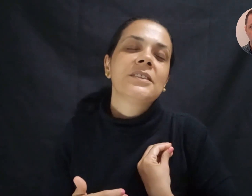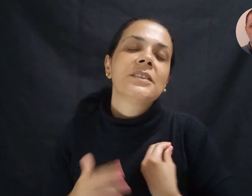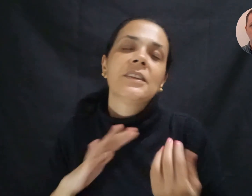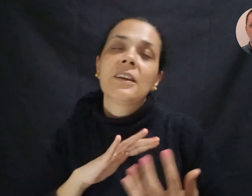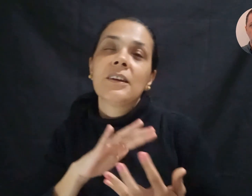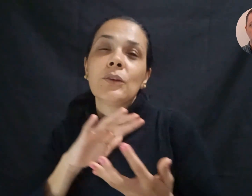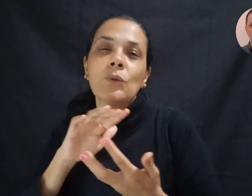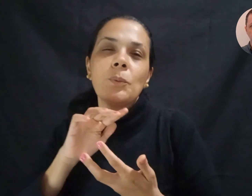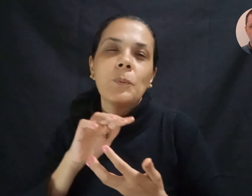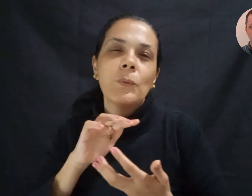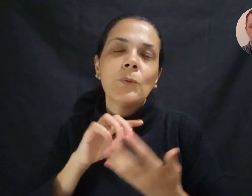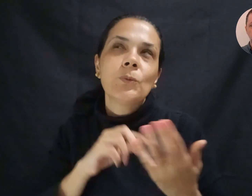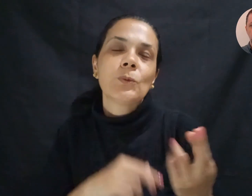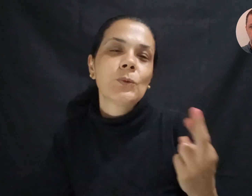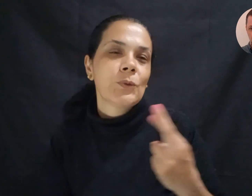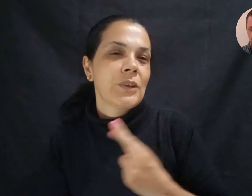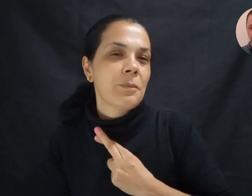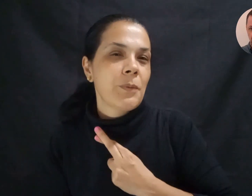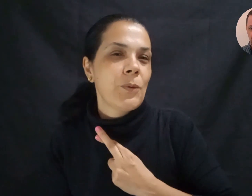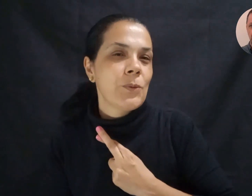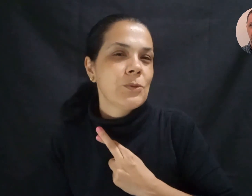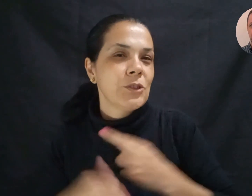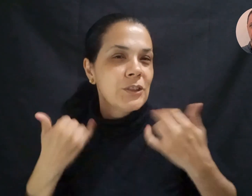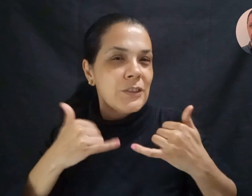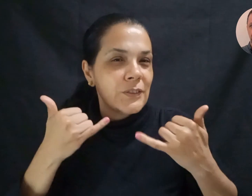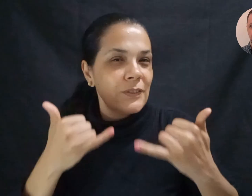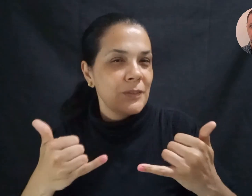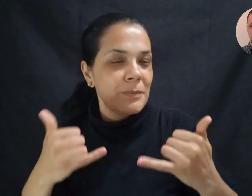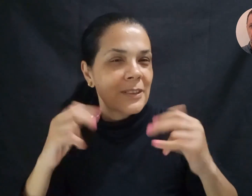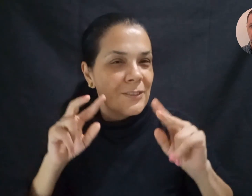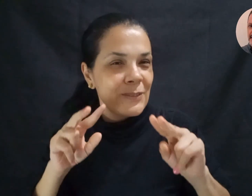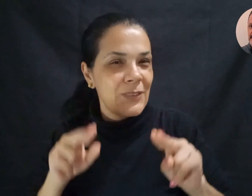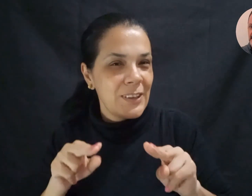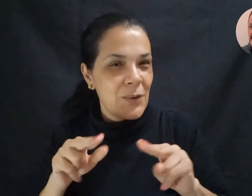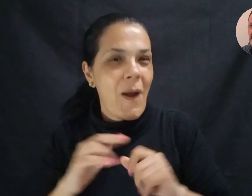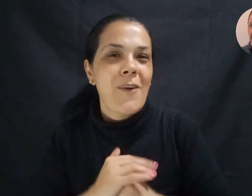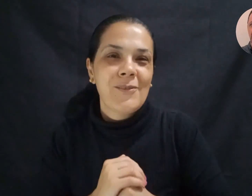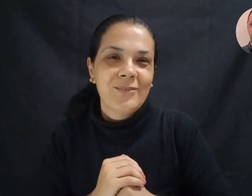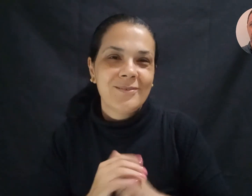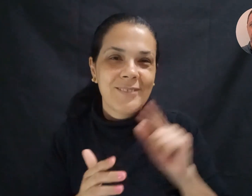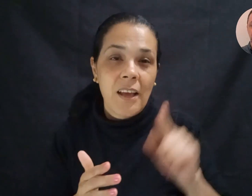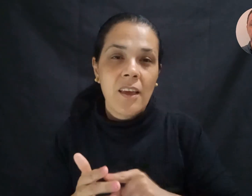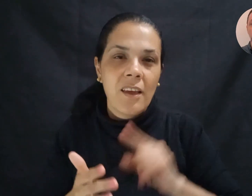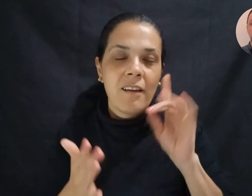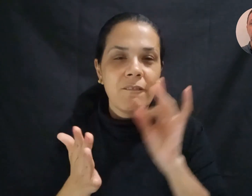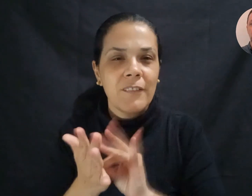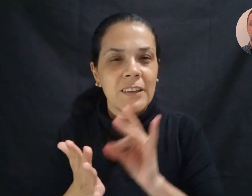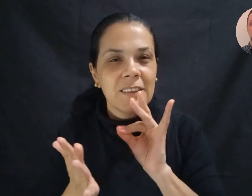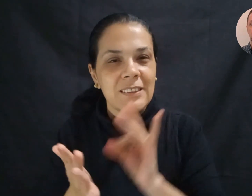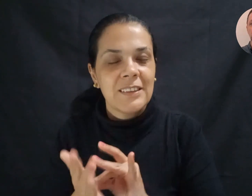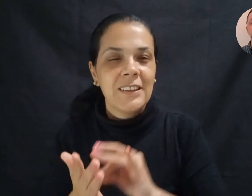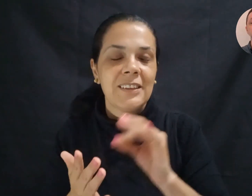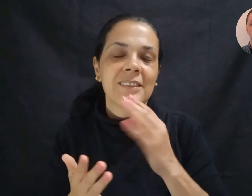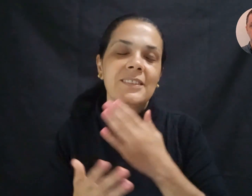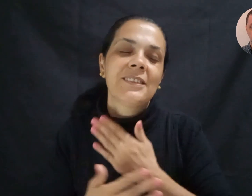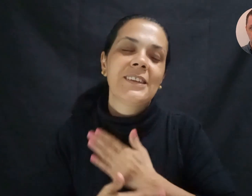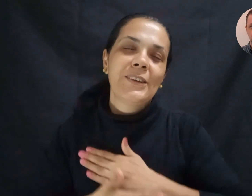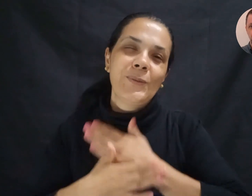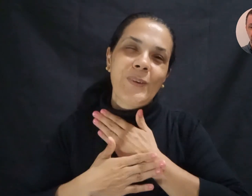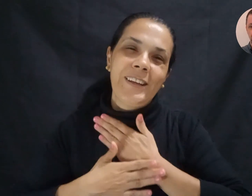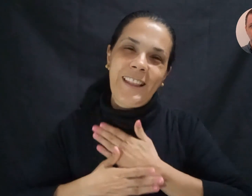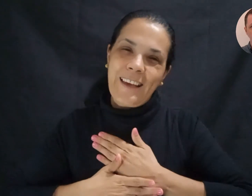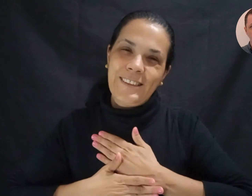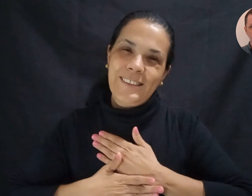mundo ao redor responde na mesma vibração. É assim que a verdadeira tranquilidade se